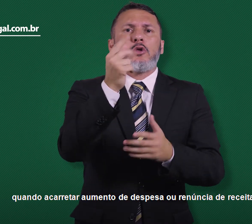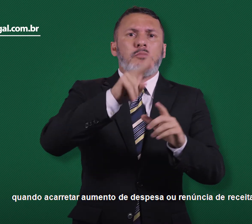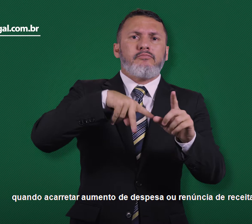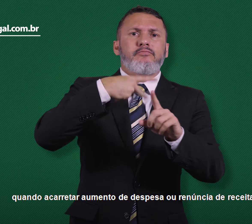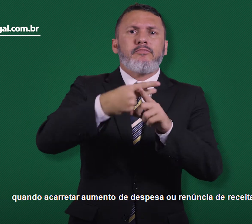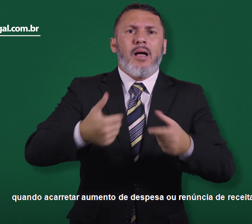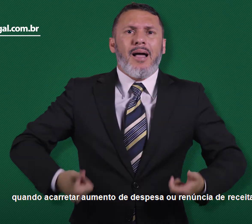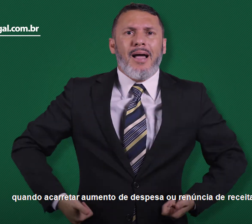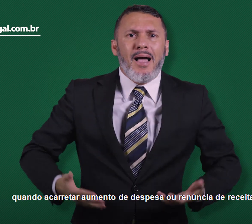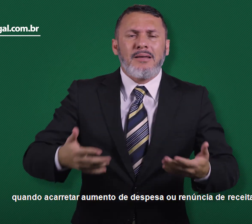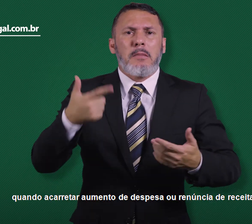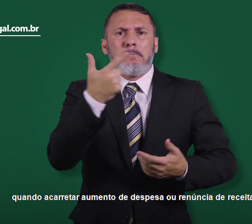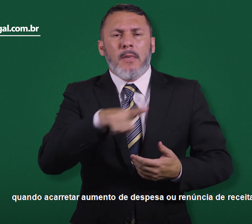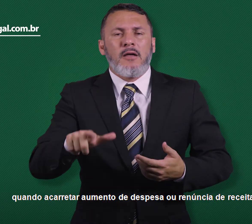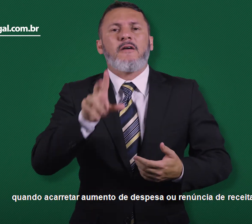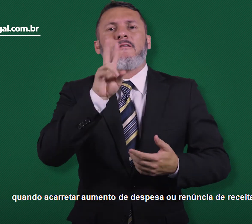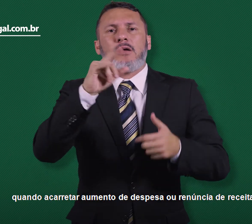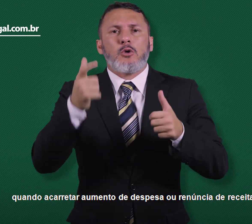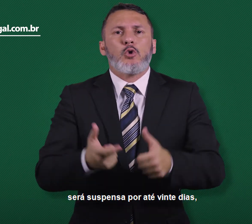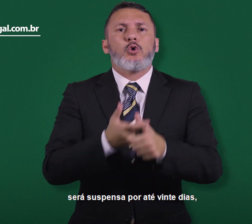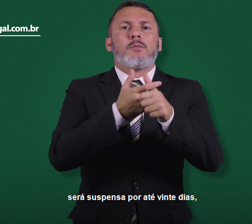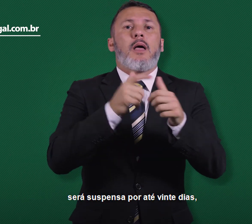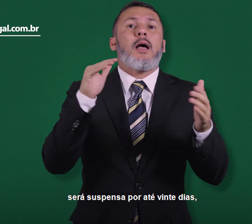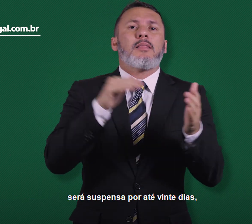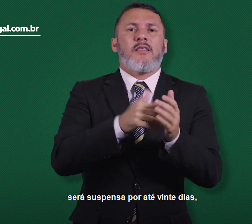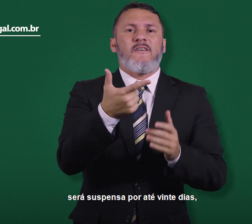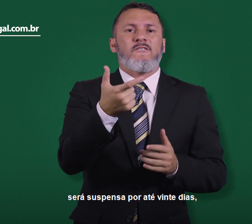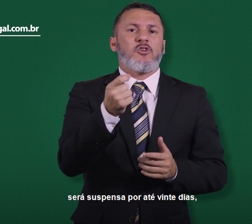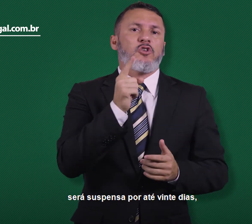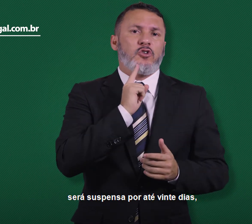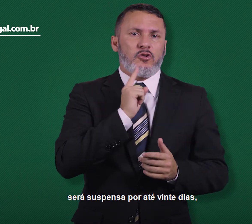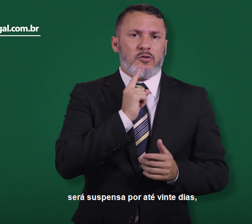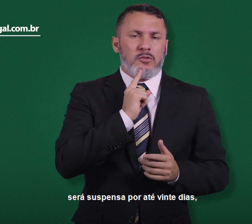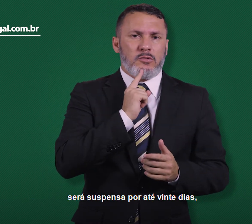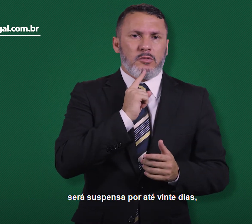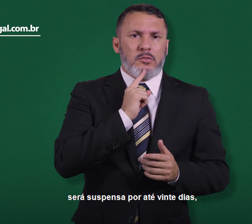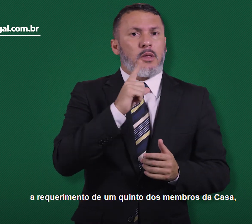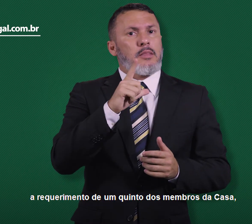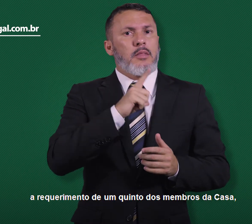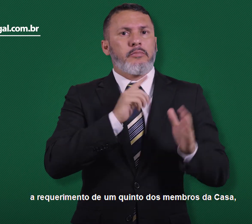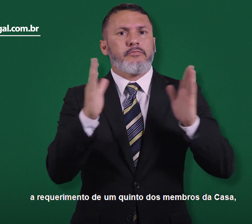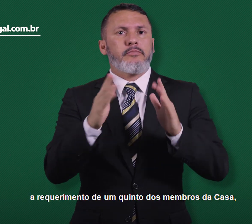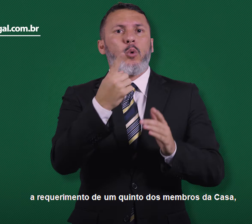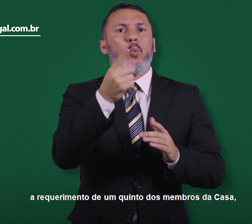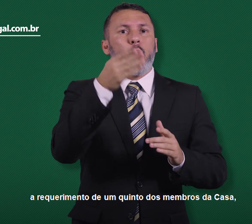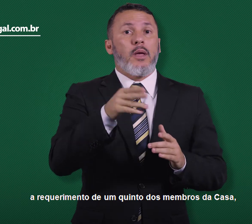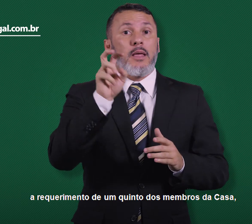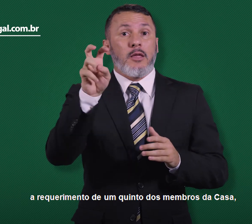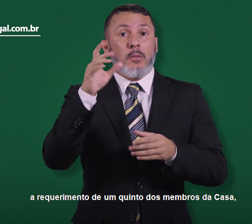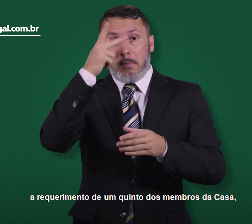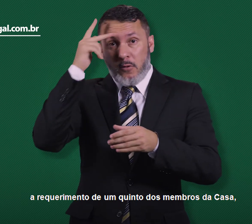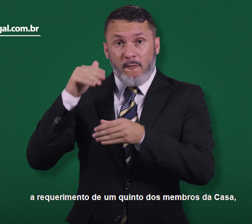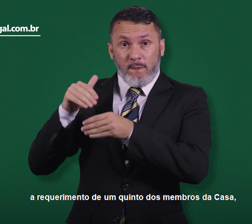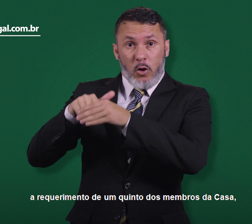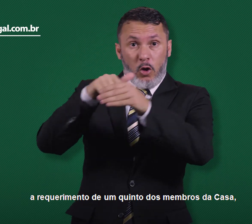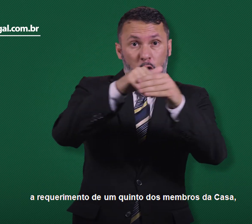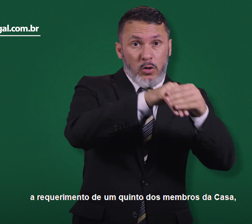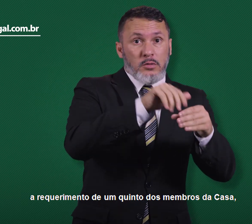de despesa ou renúncia de receita, será suspensa por até 20 dias, a requerimento de 1/5 dos membros da Casa,